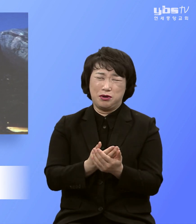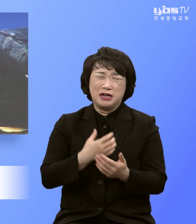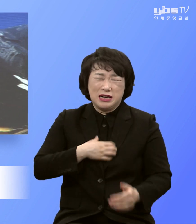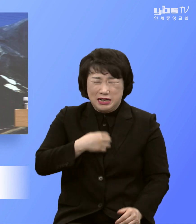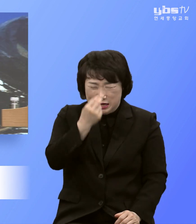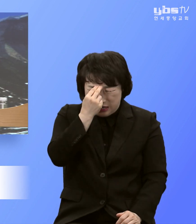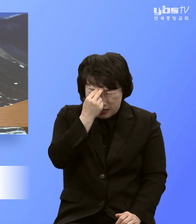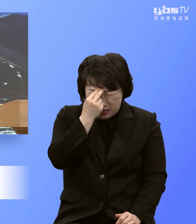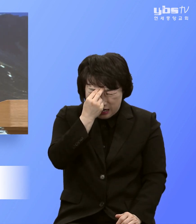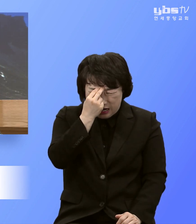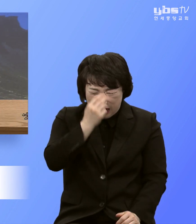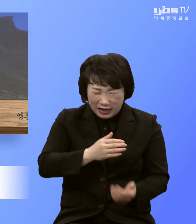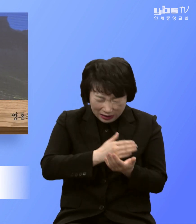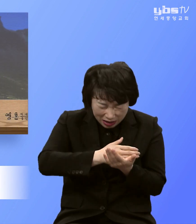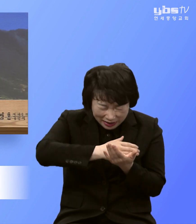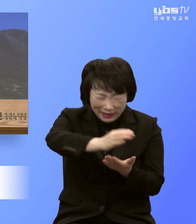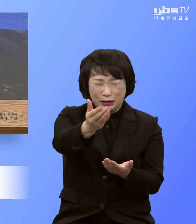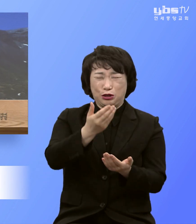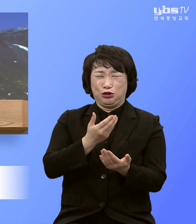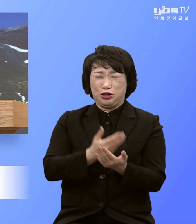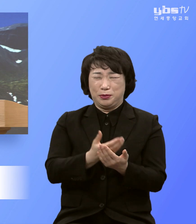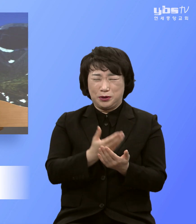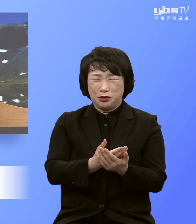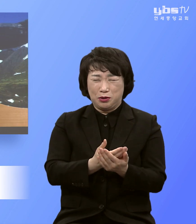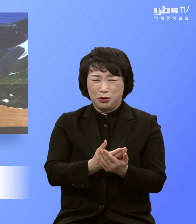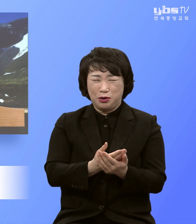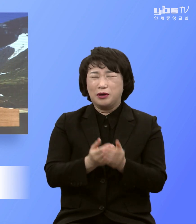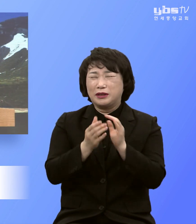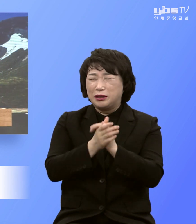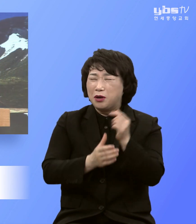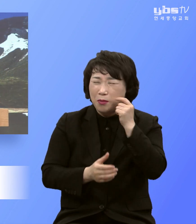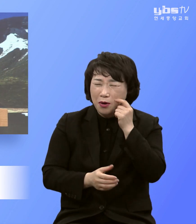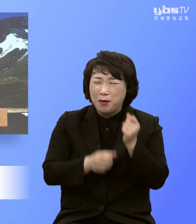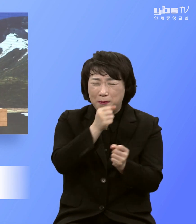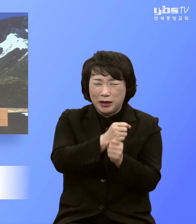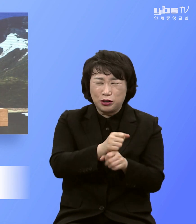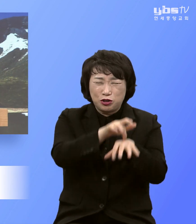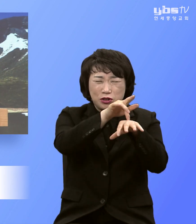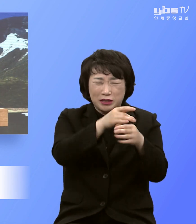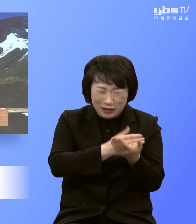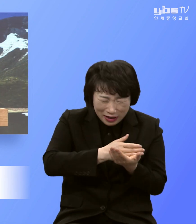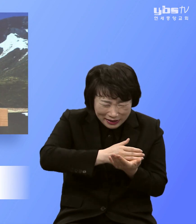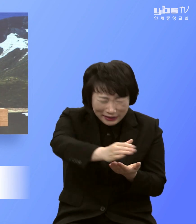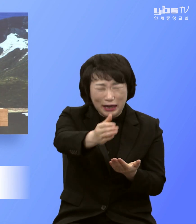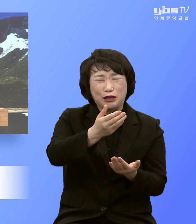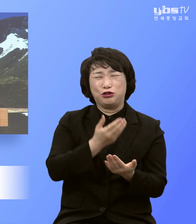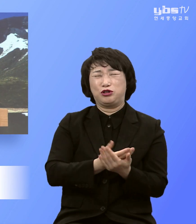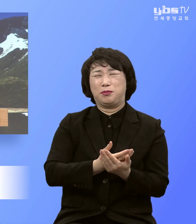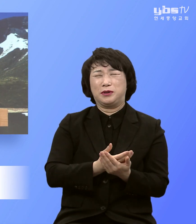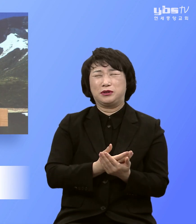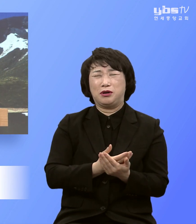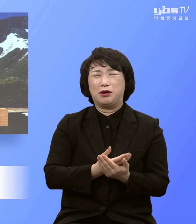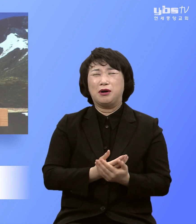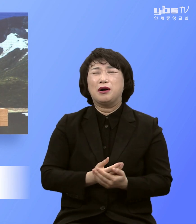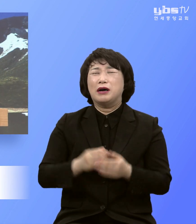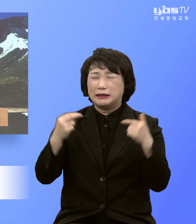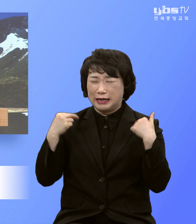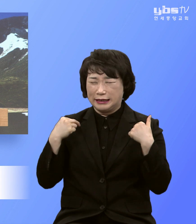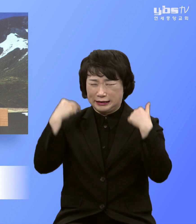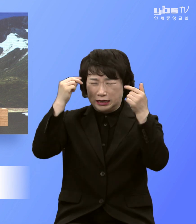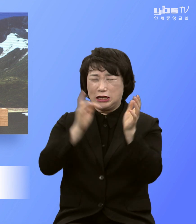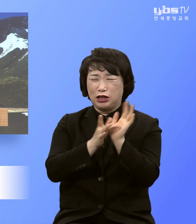염려 근심 걱정이 떠나게 도와주시옵시고 기도 못하게 하는 귀신이 떠나게 하옵소서.